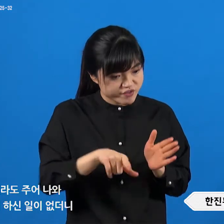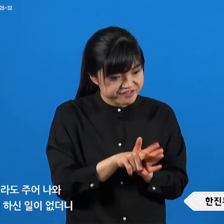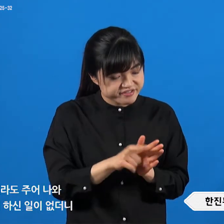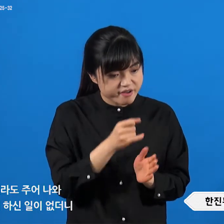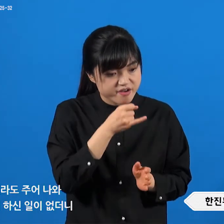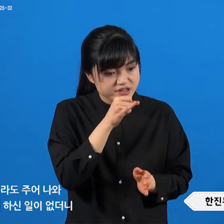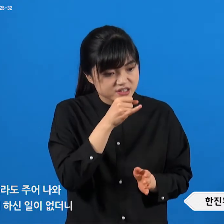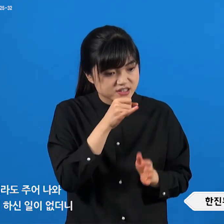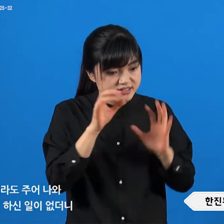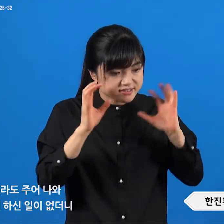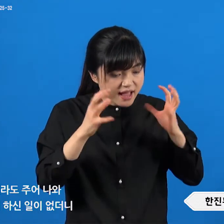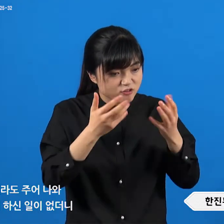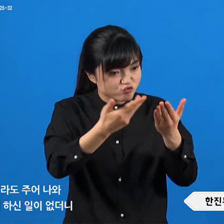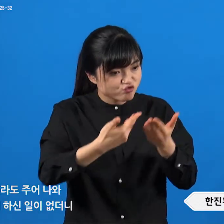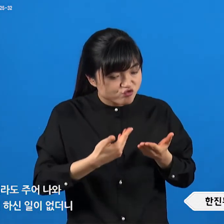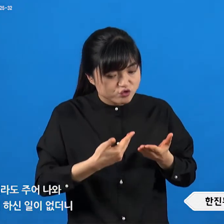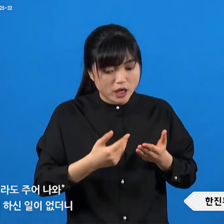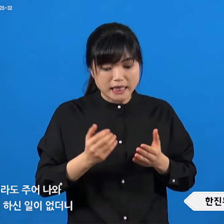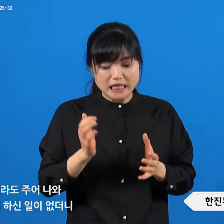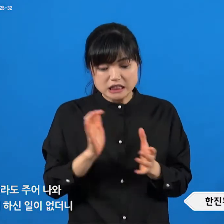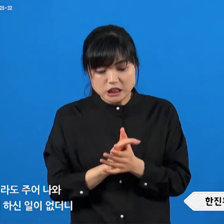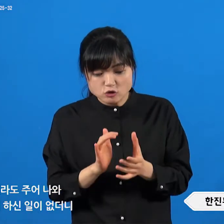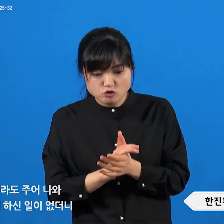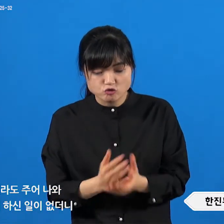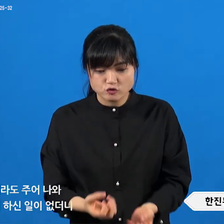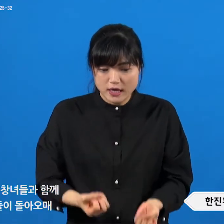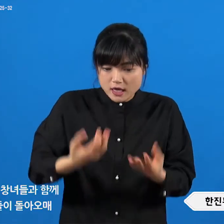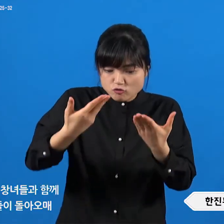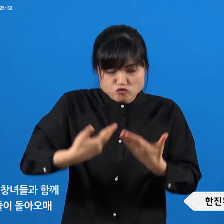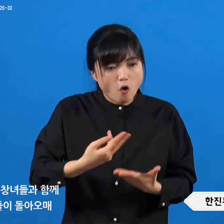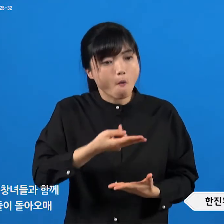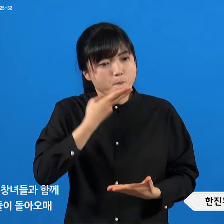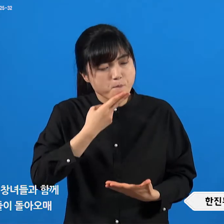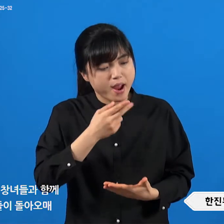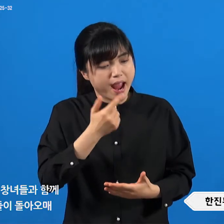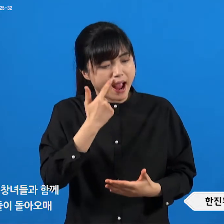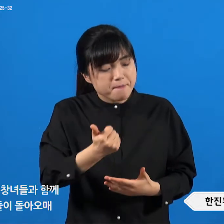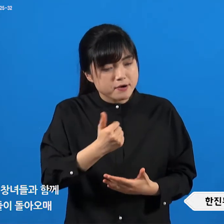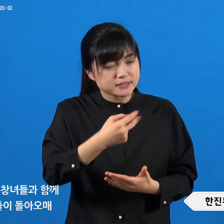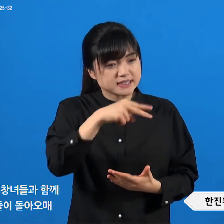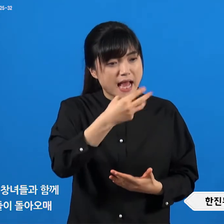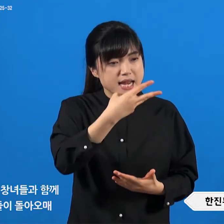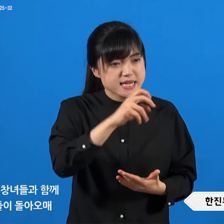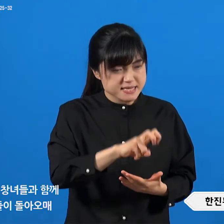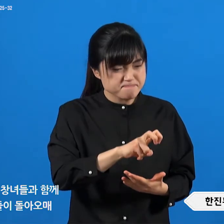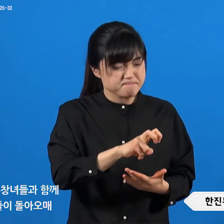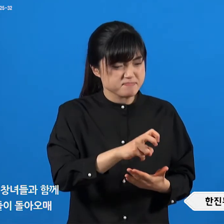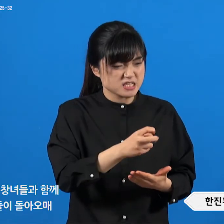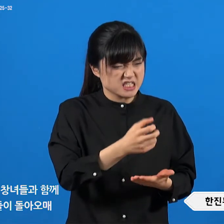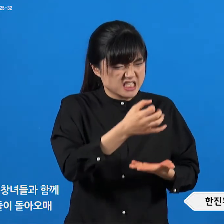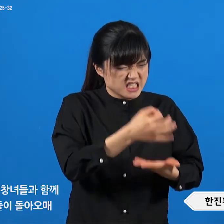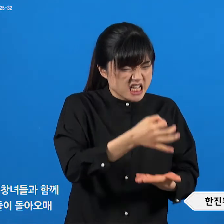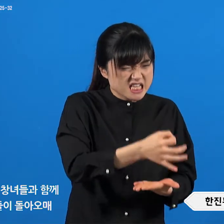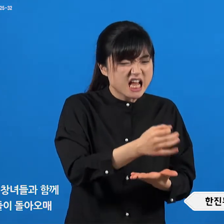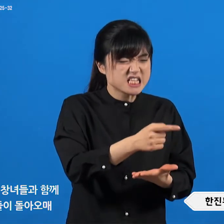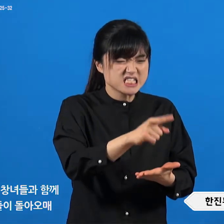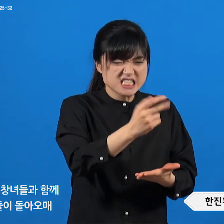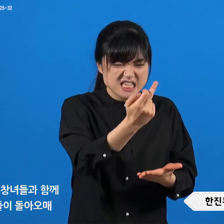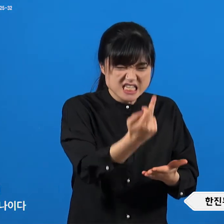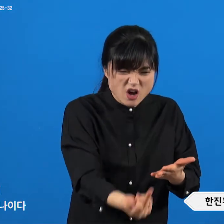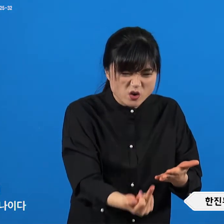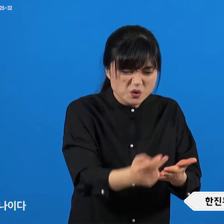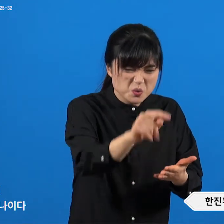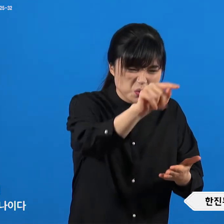내게는 염소 새끼라도 주어 나와 내 벗으로 즐기게 하신 일이 없더니 아버지의 살림을 장녀들과 함께 삼켜버린 이